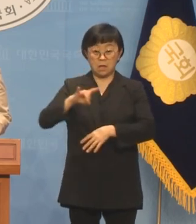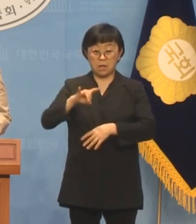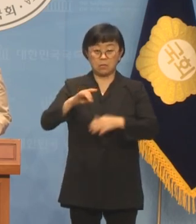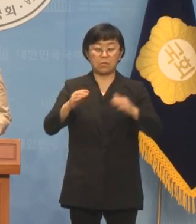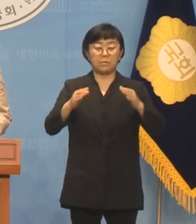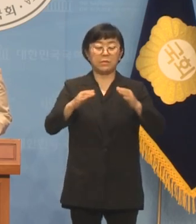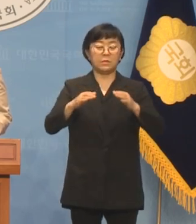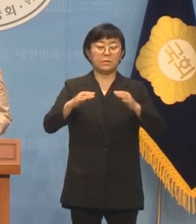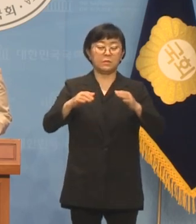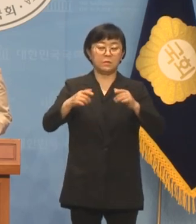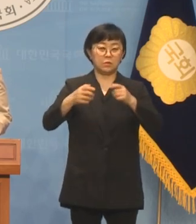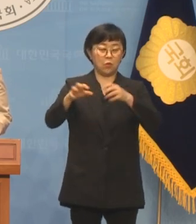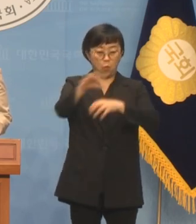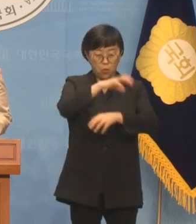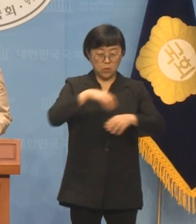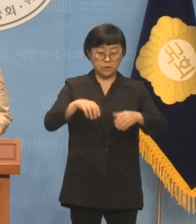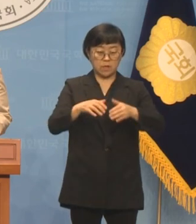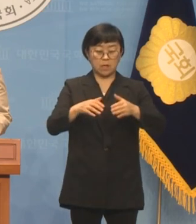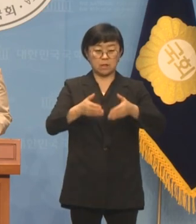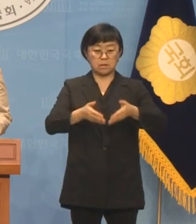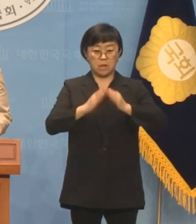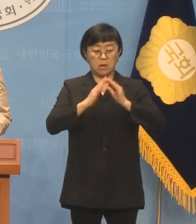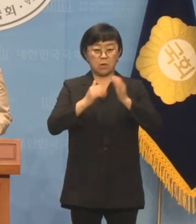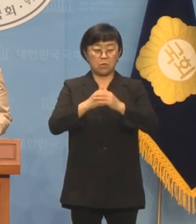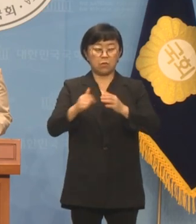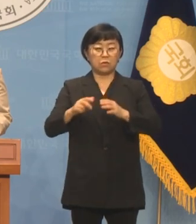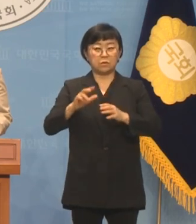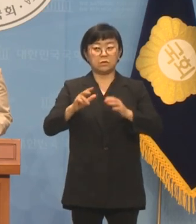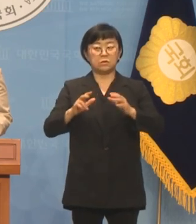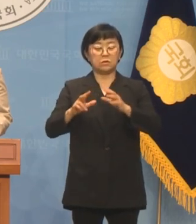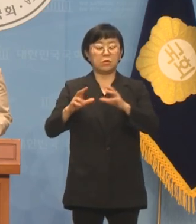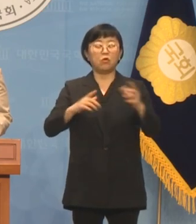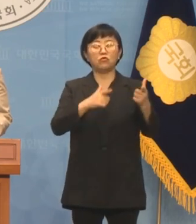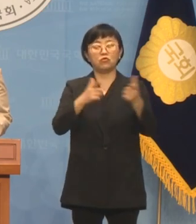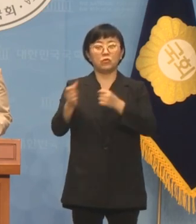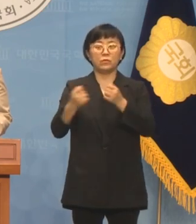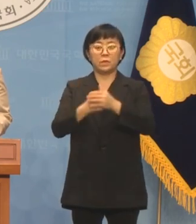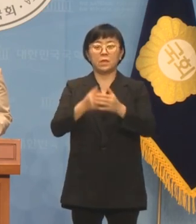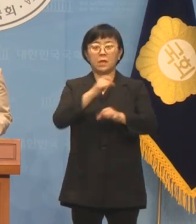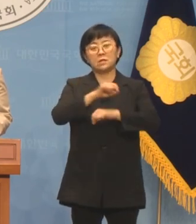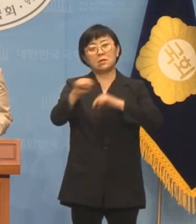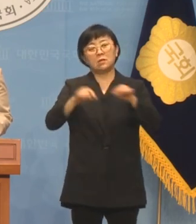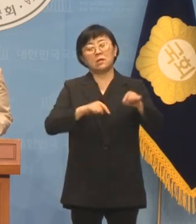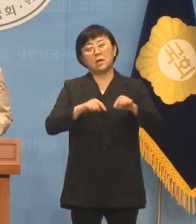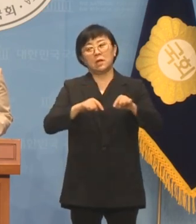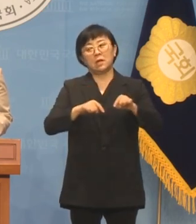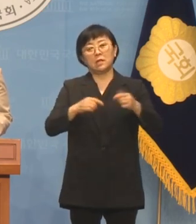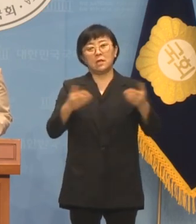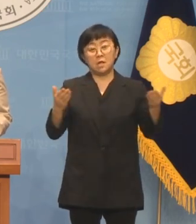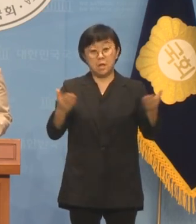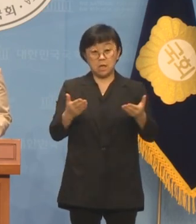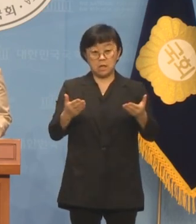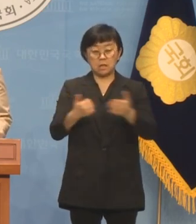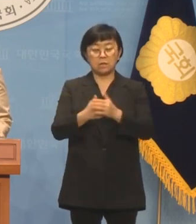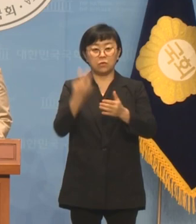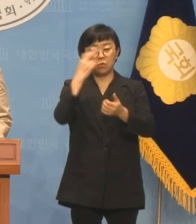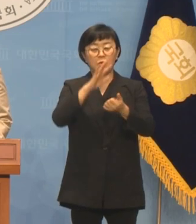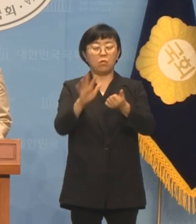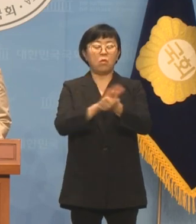동마다 세우고 전국민 돌봄 기본권을 기반으로 행정과 사무 모두 돌봄